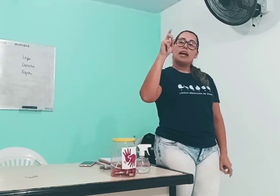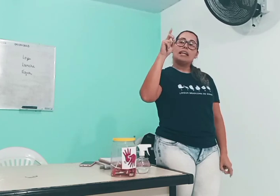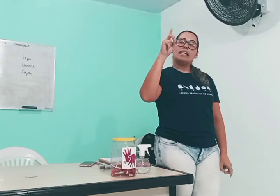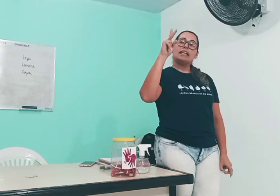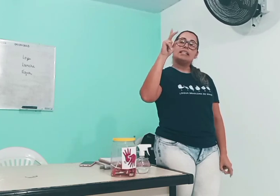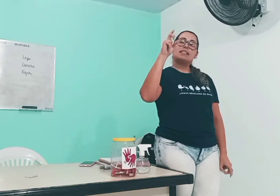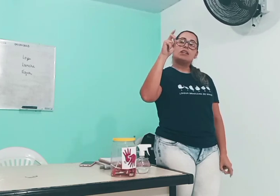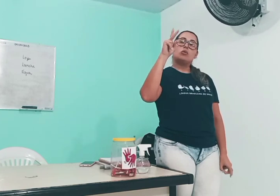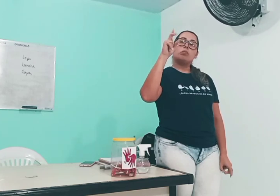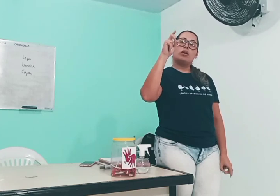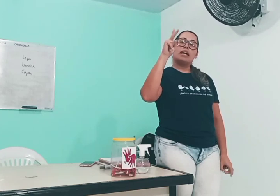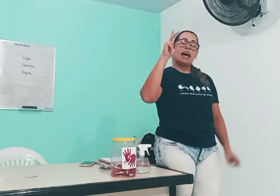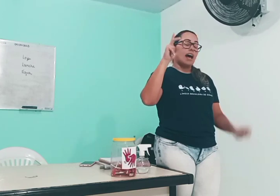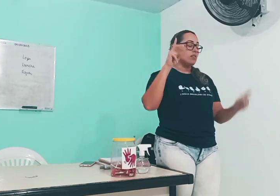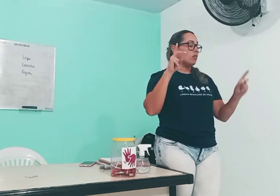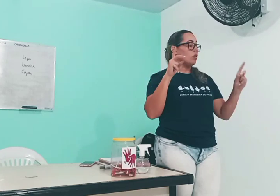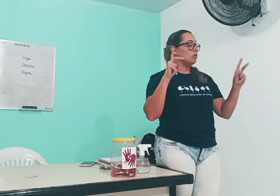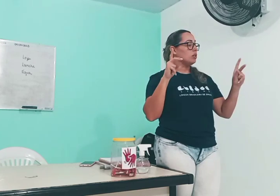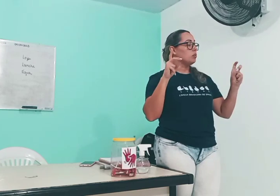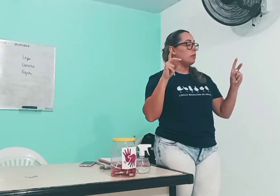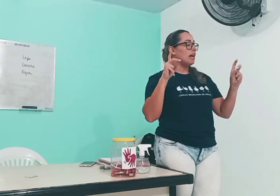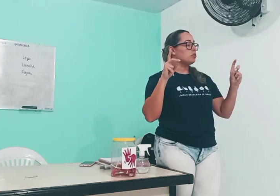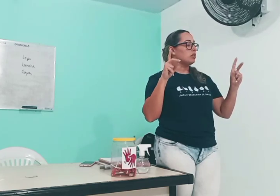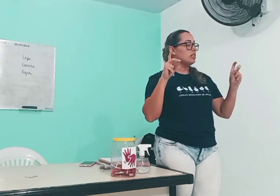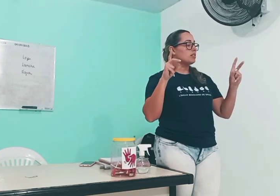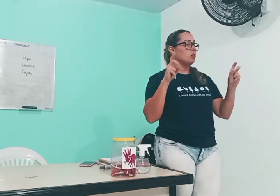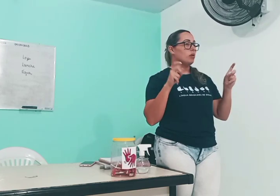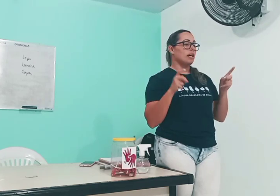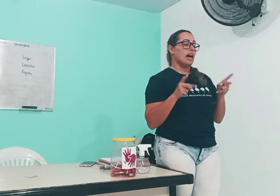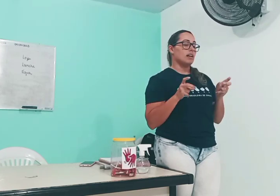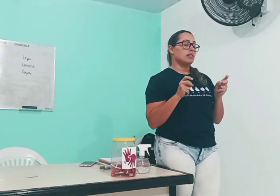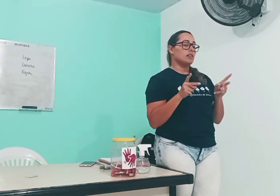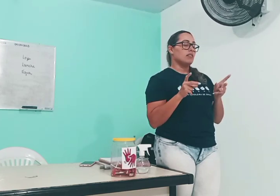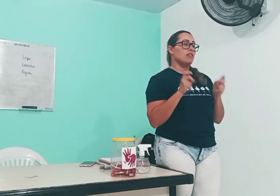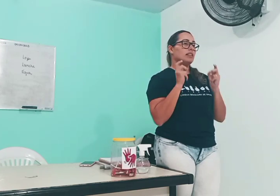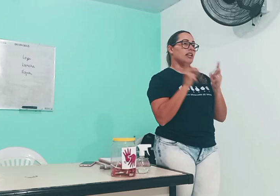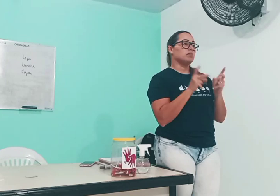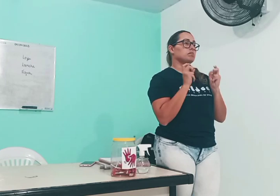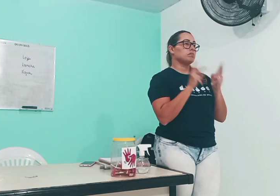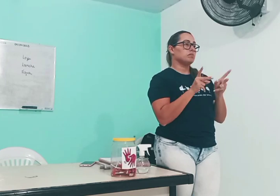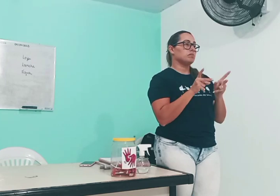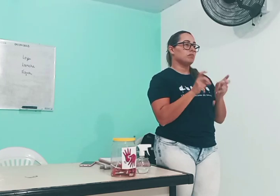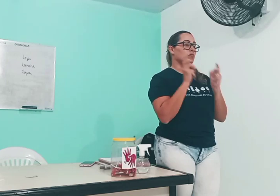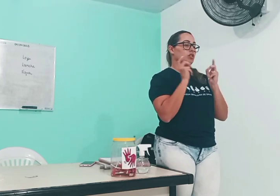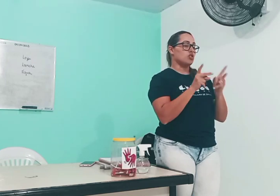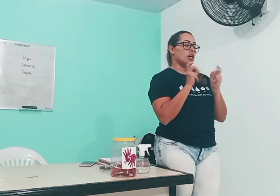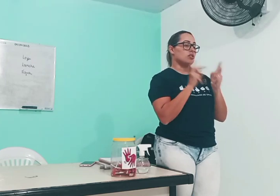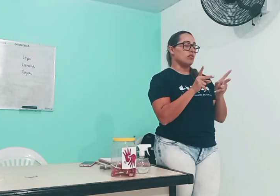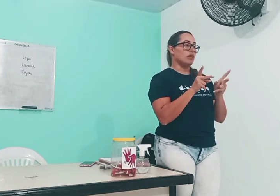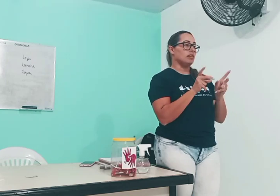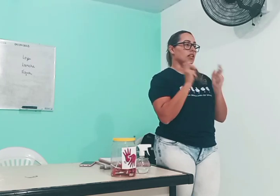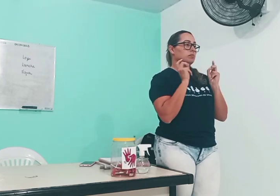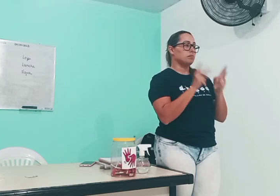ele risca o polegar. Ó, o dedo médio, ele risca o polegar. Vender. Você joga assim, vender.